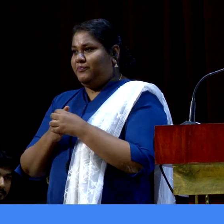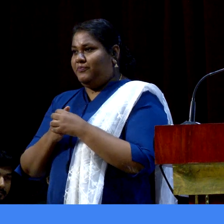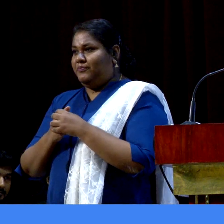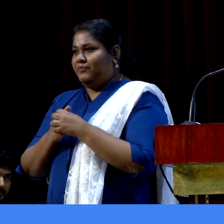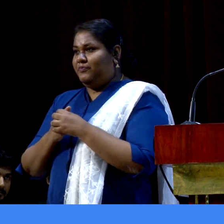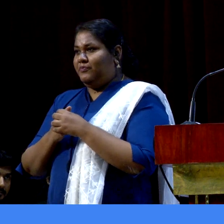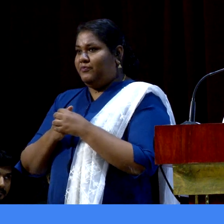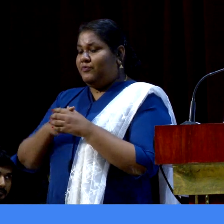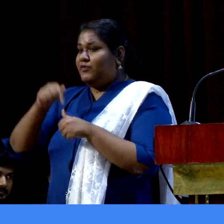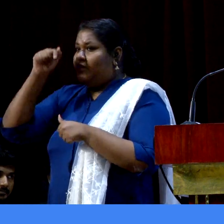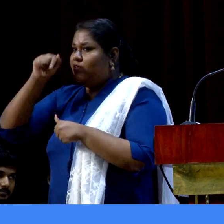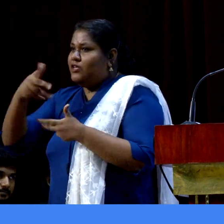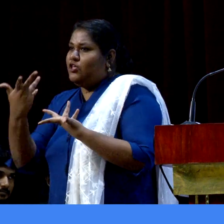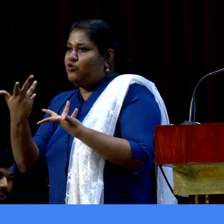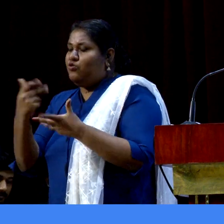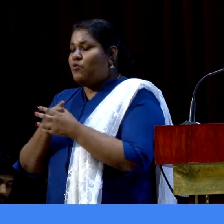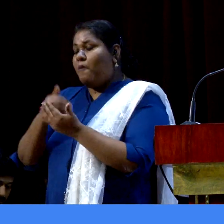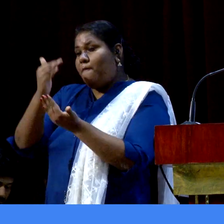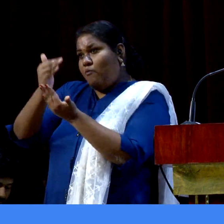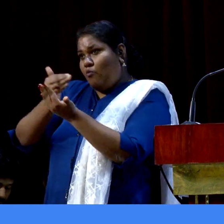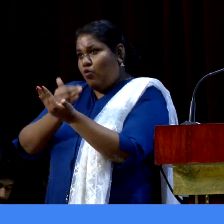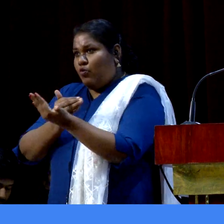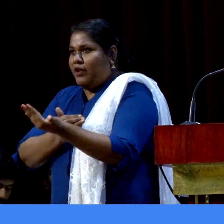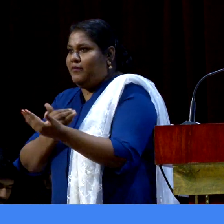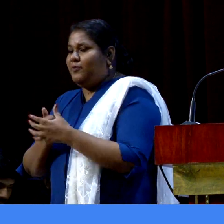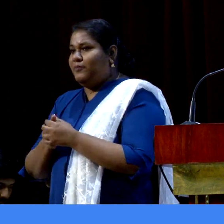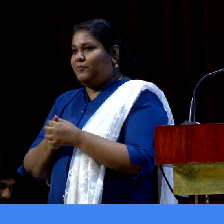இந்த விரிவான கருத்தரங்கில்